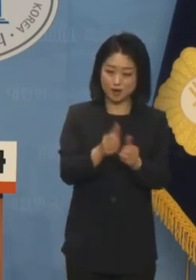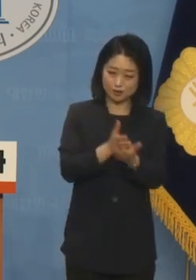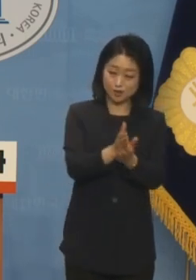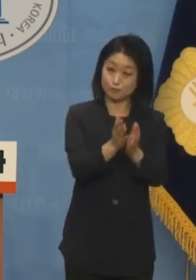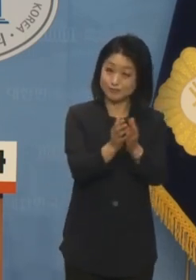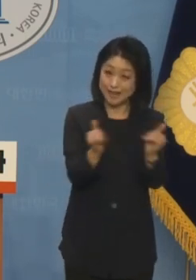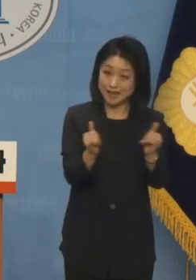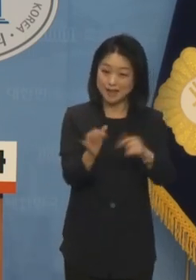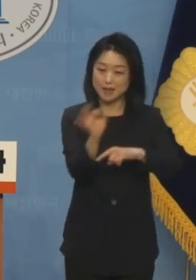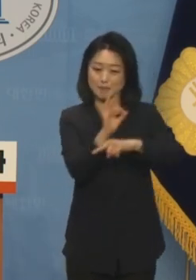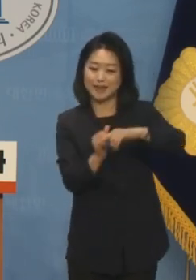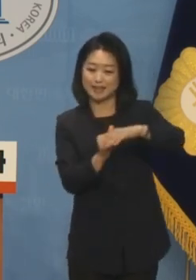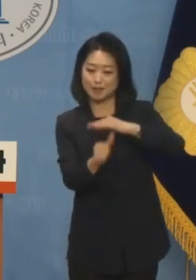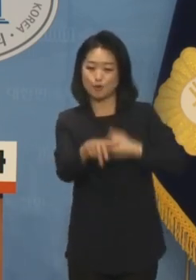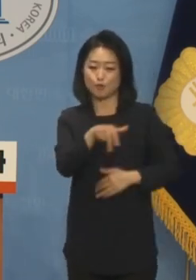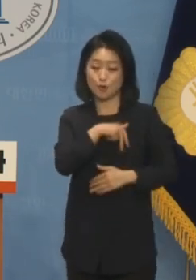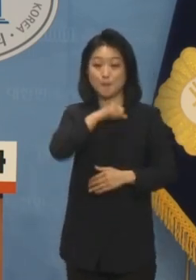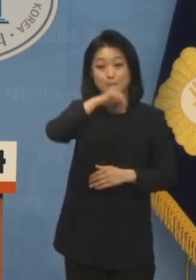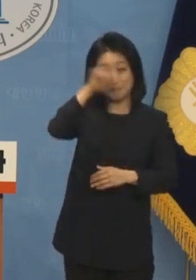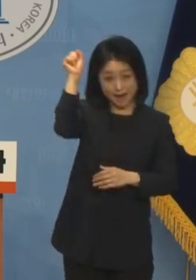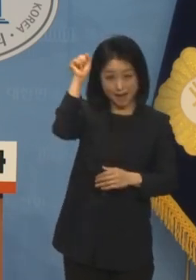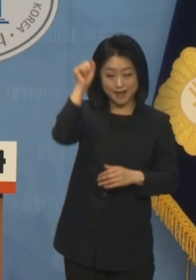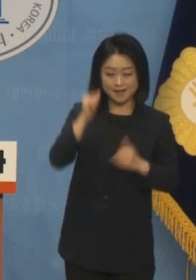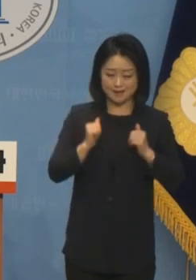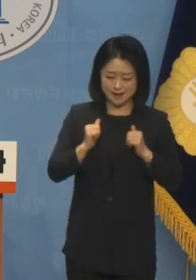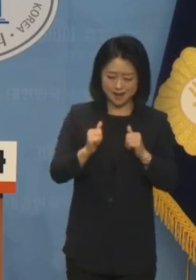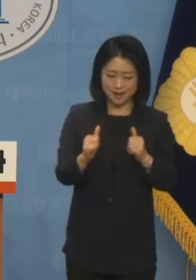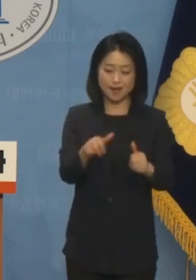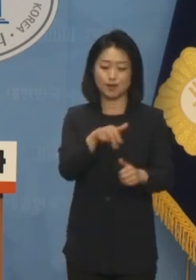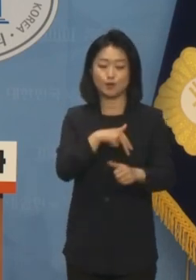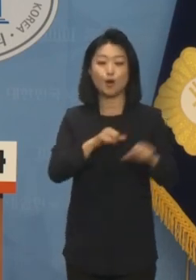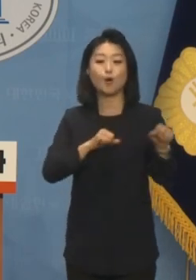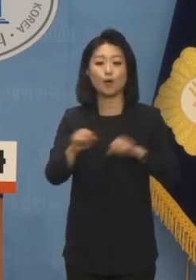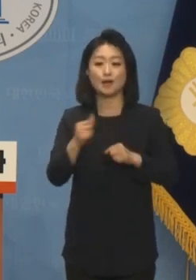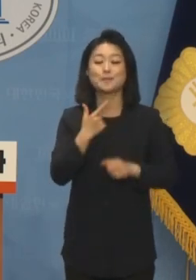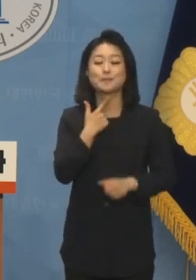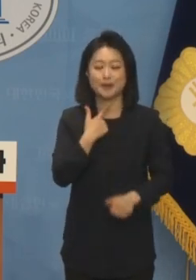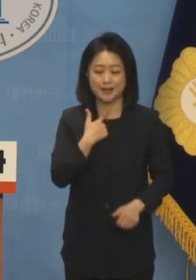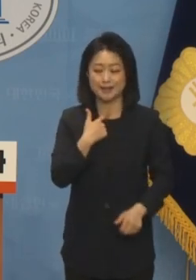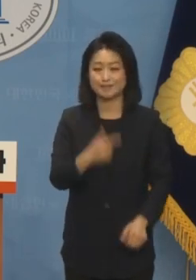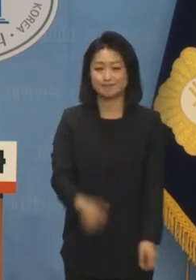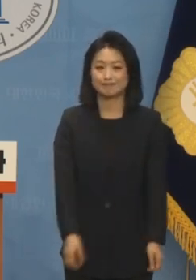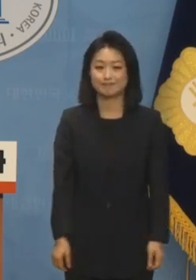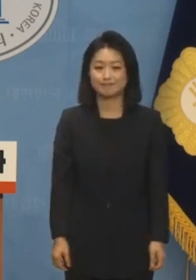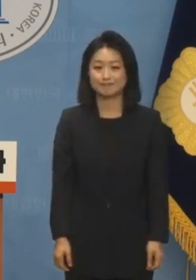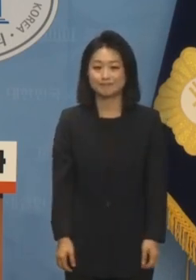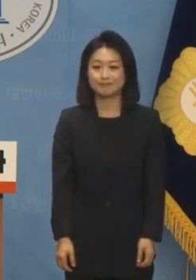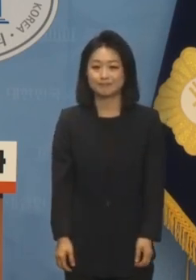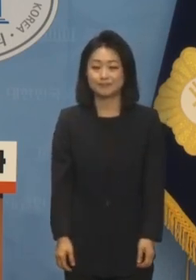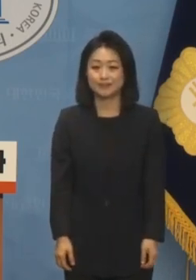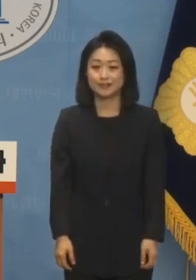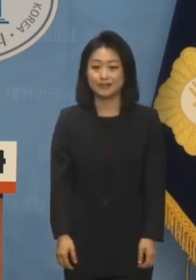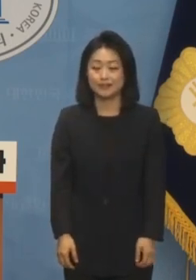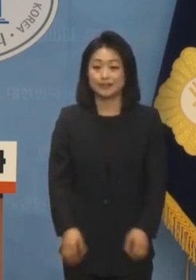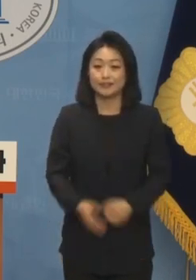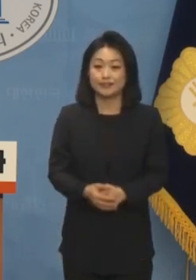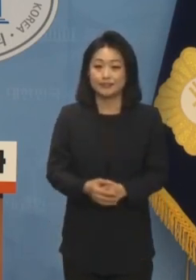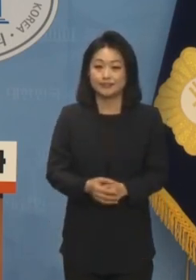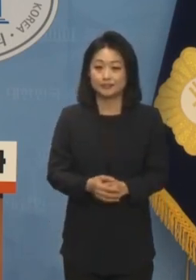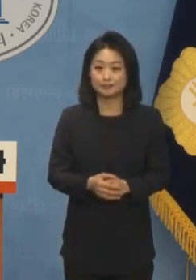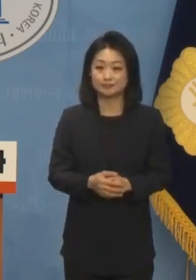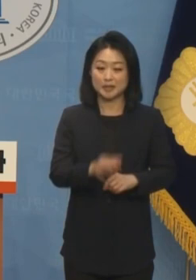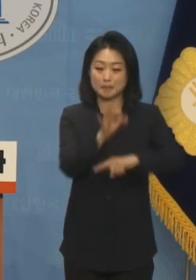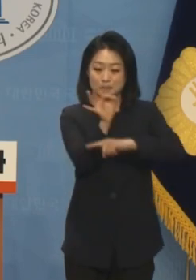전문가로서 비례대표 국회의원이 되어 성실한 의정 활동을 펼쳤습니다. 임기가 보장된